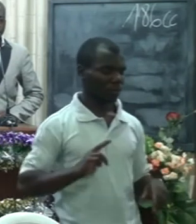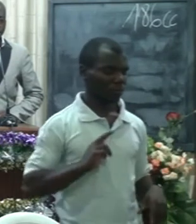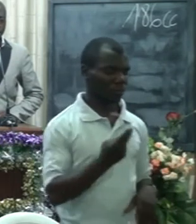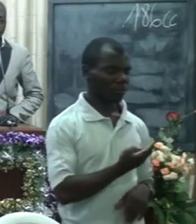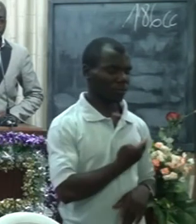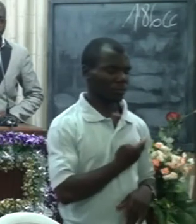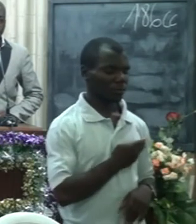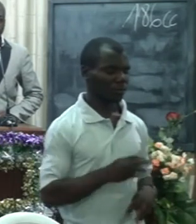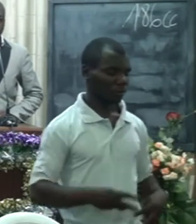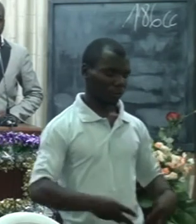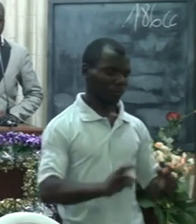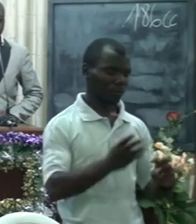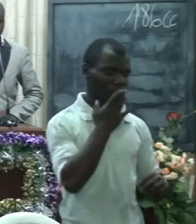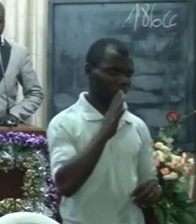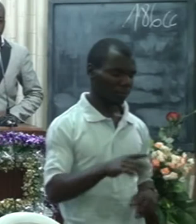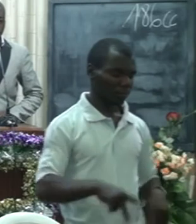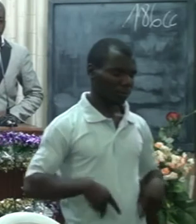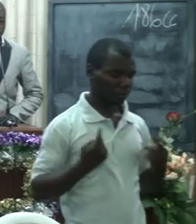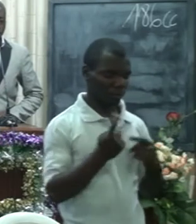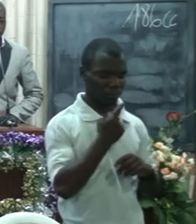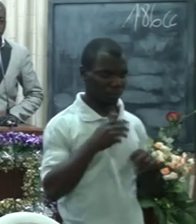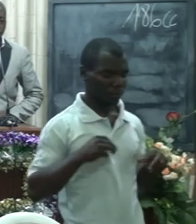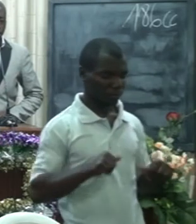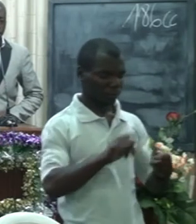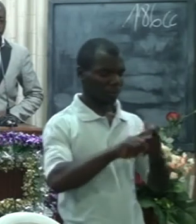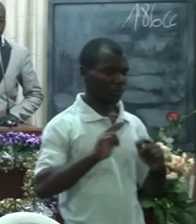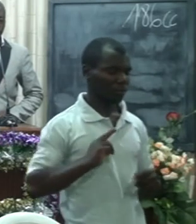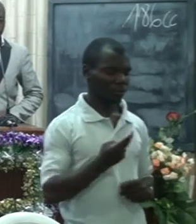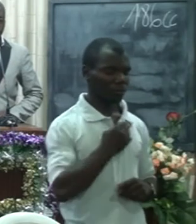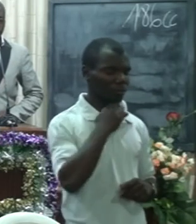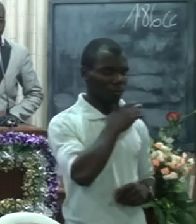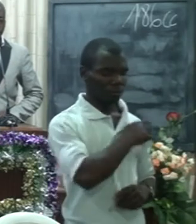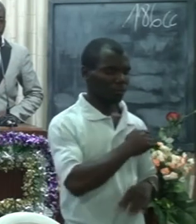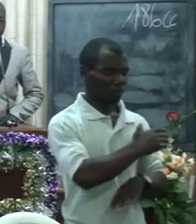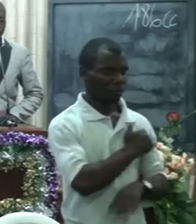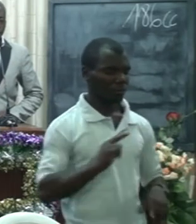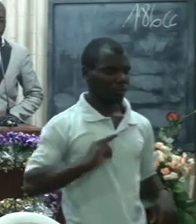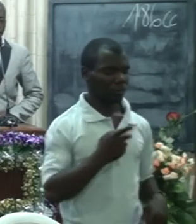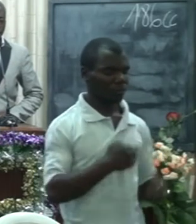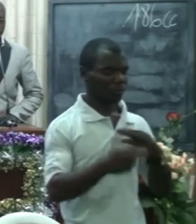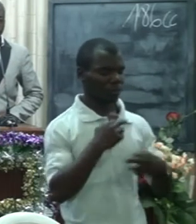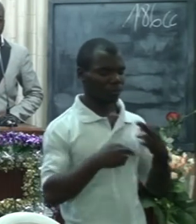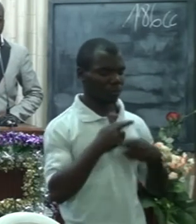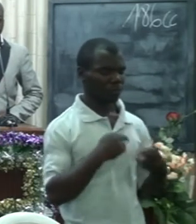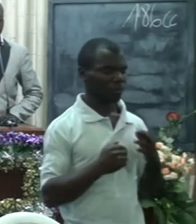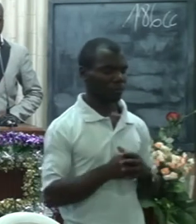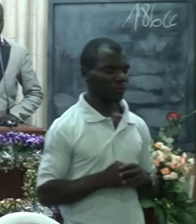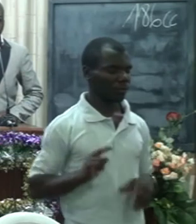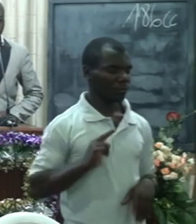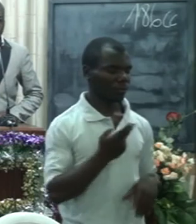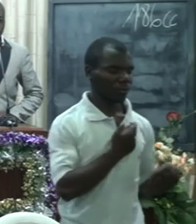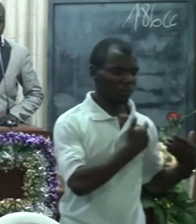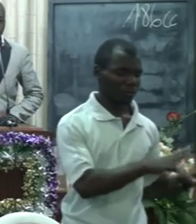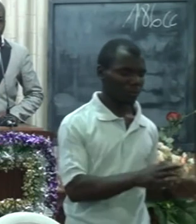Notre manière de vivre continue à nous suivre et à nous ramener en arrière. Nous abandonnons